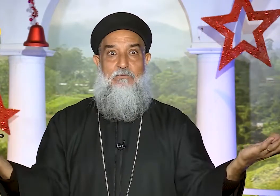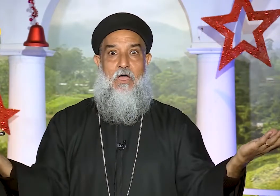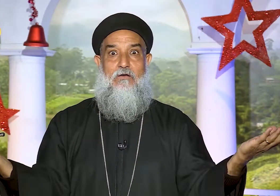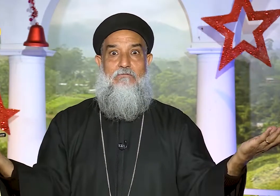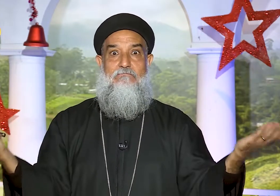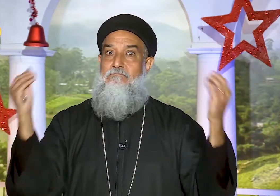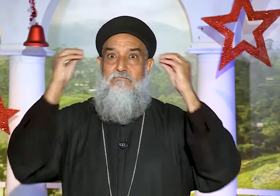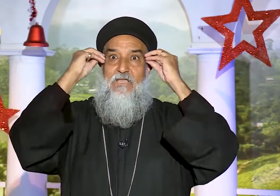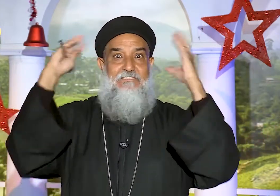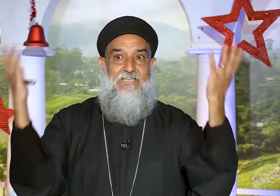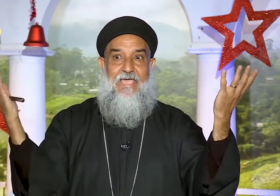غريبه. ازاي؟